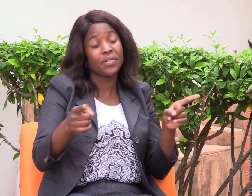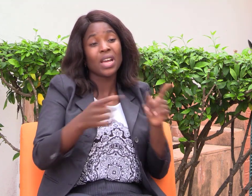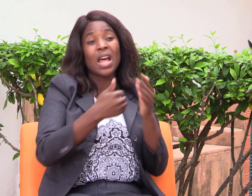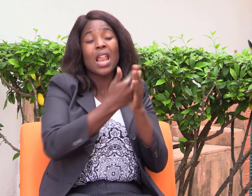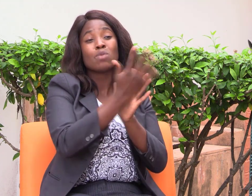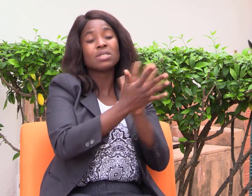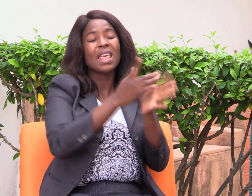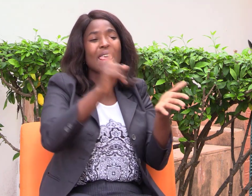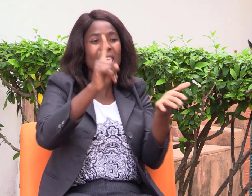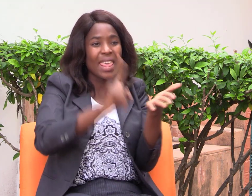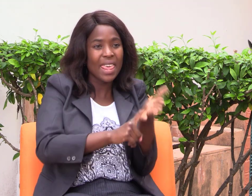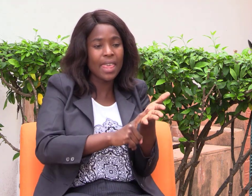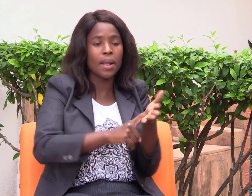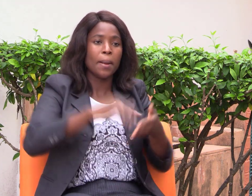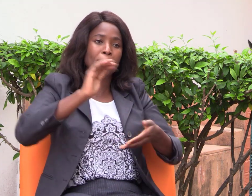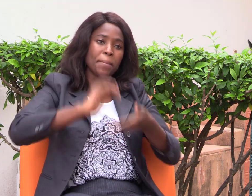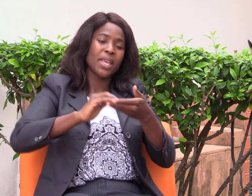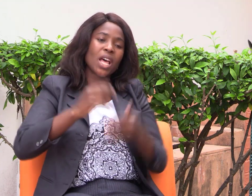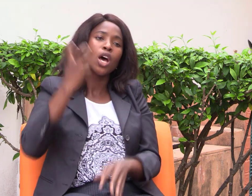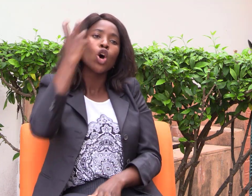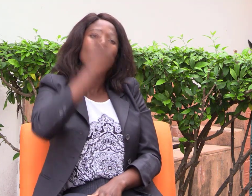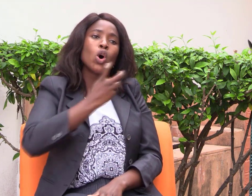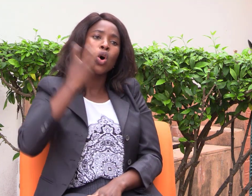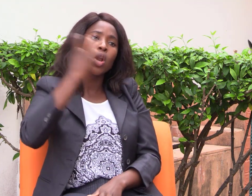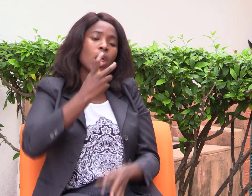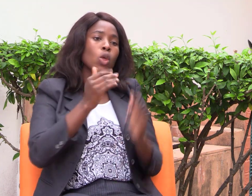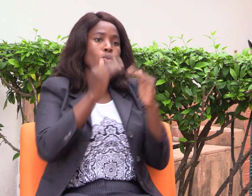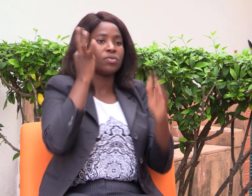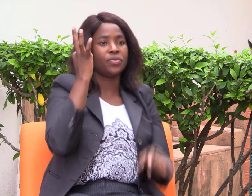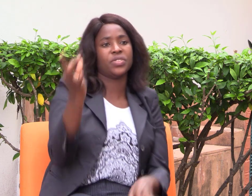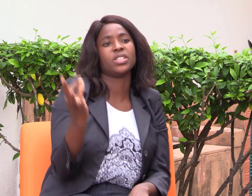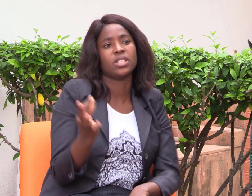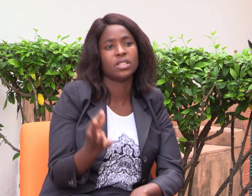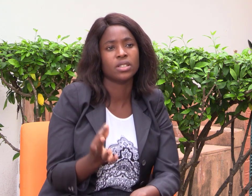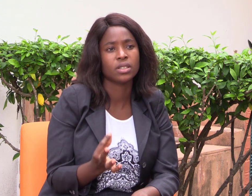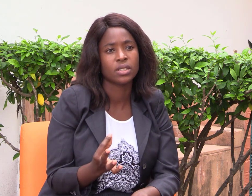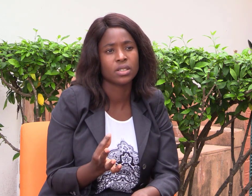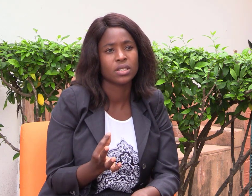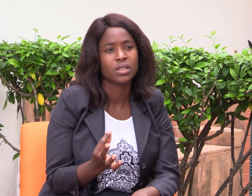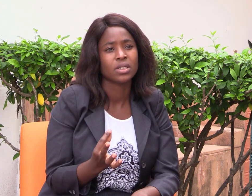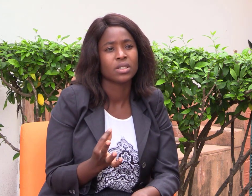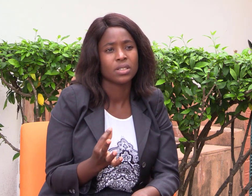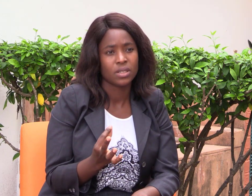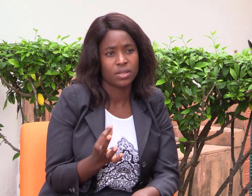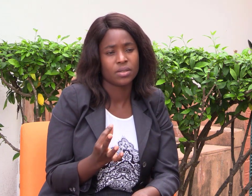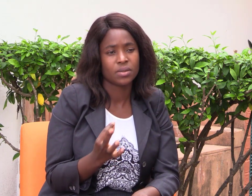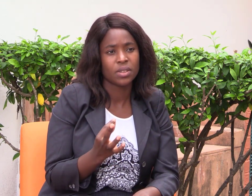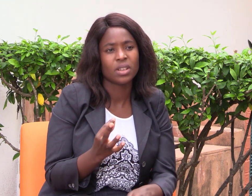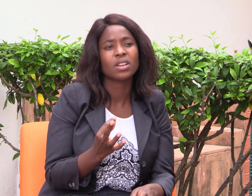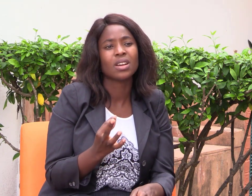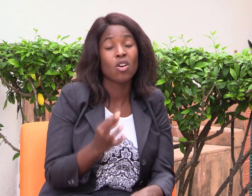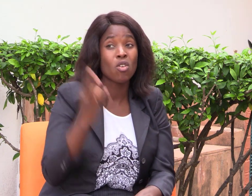conhece a língua de sinais. É preciso termos alguém,